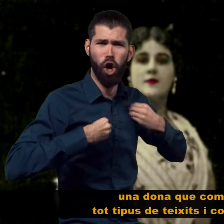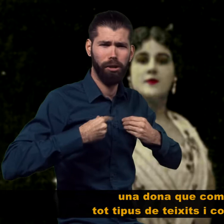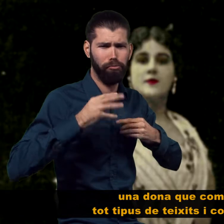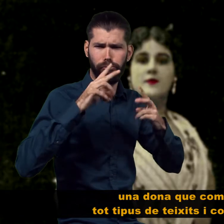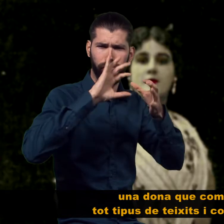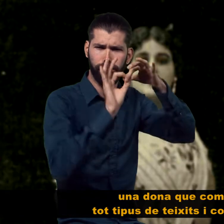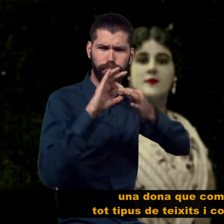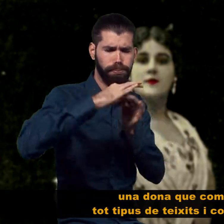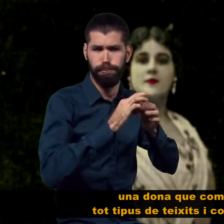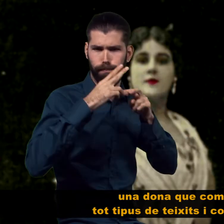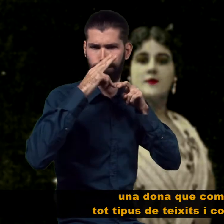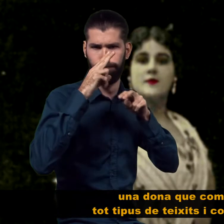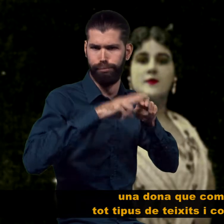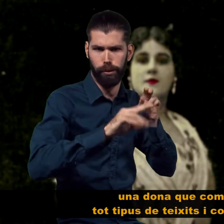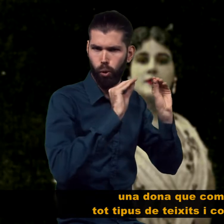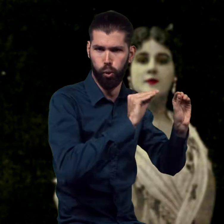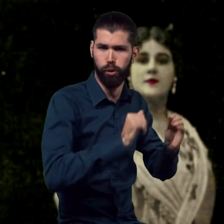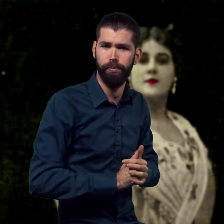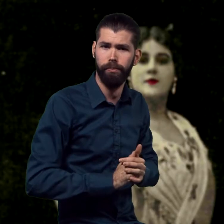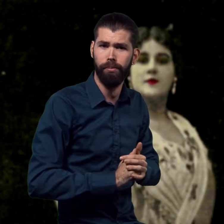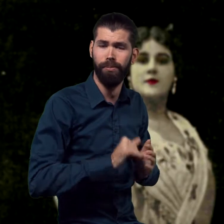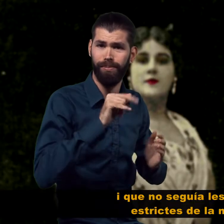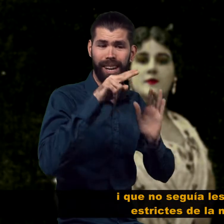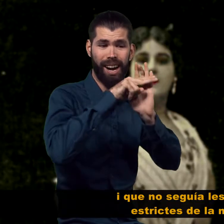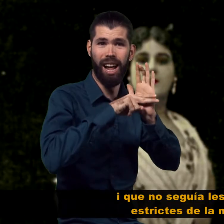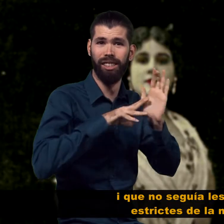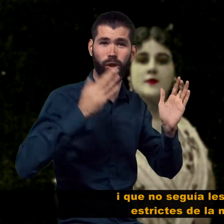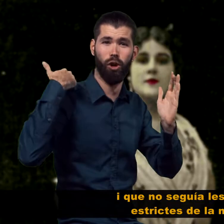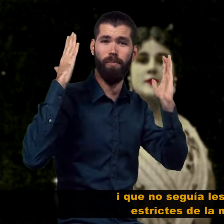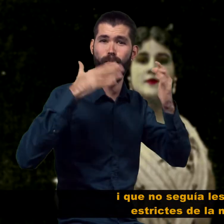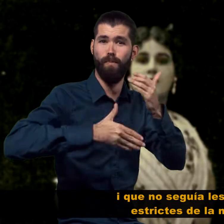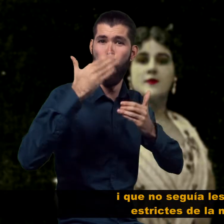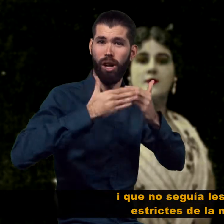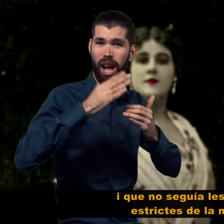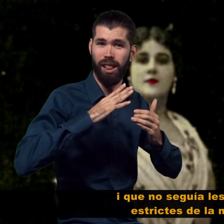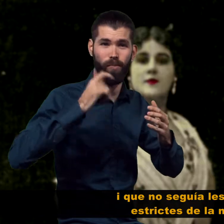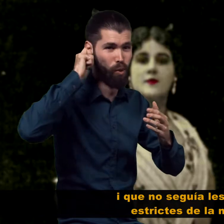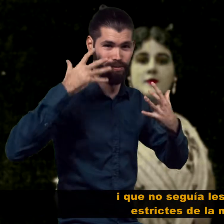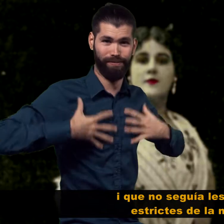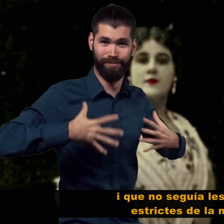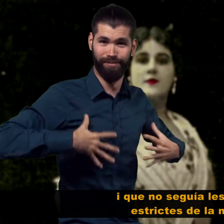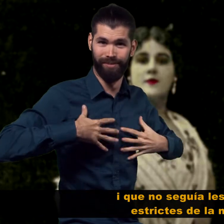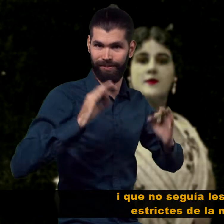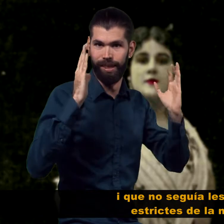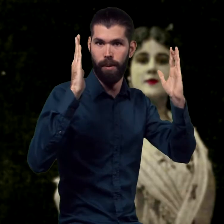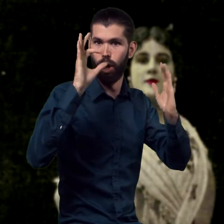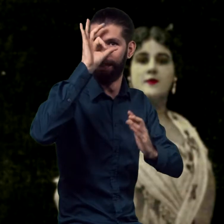de teixits i complements i que no seguia les regles estrictes a la moda de les dones al primer quart del segle XX.